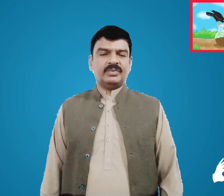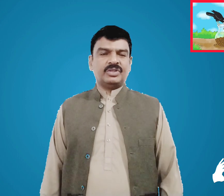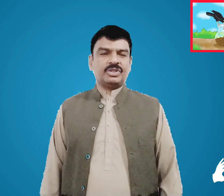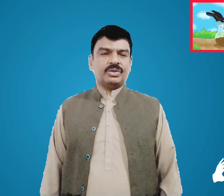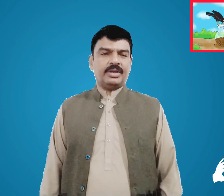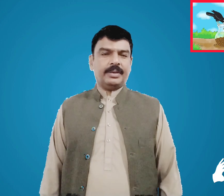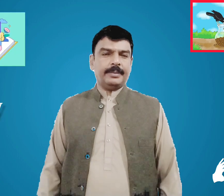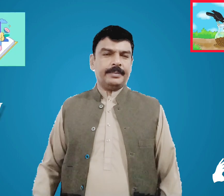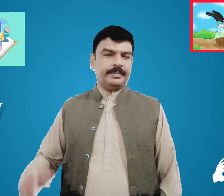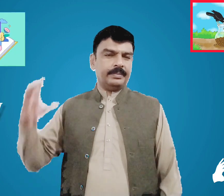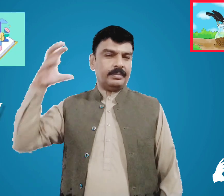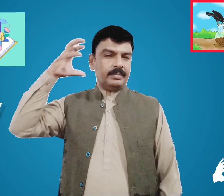स्टोरी